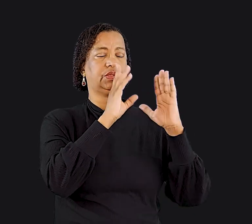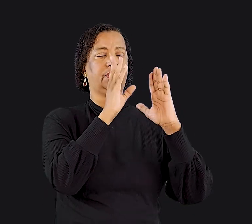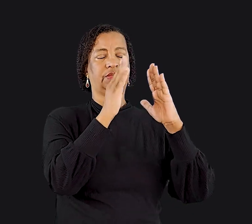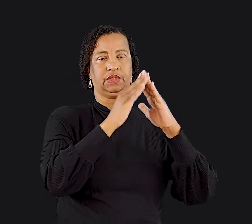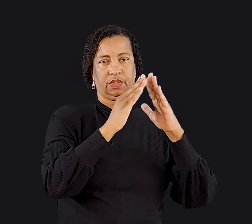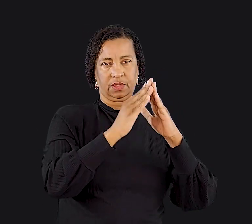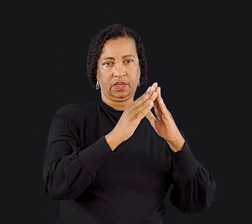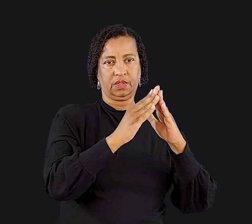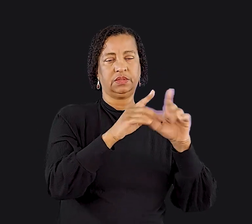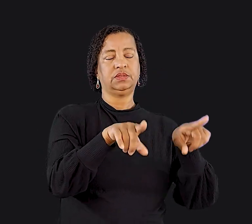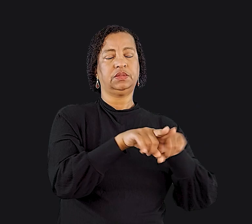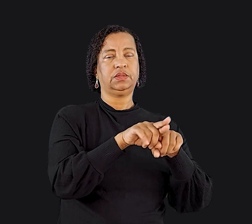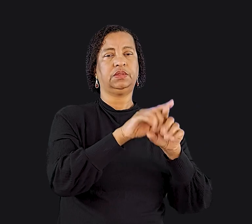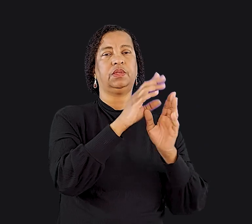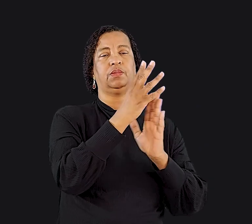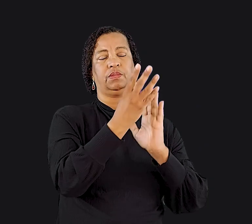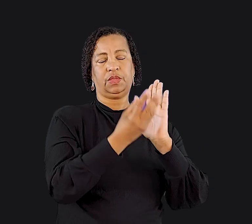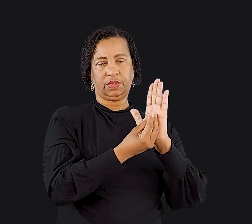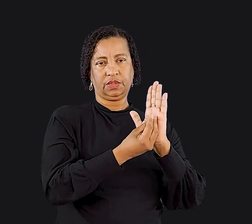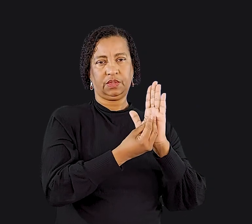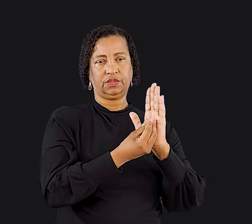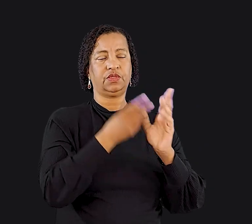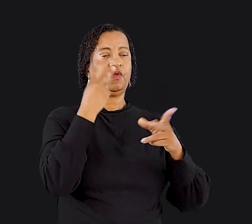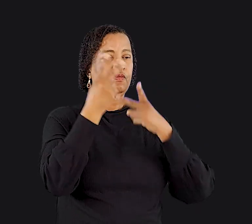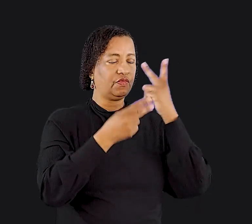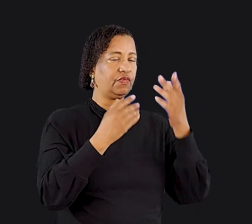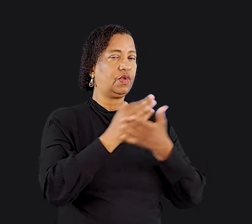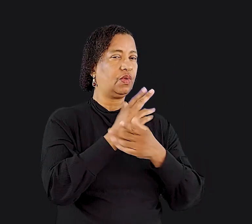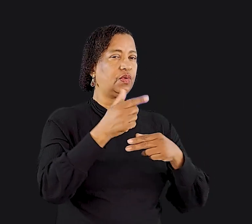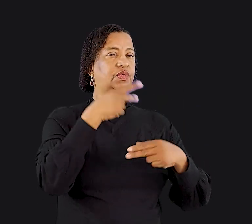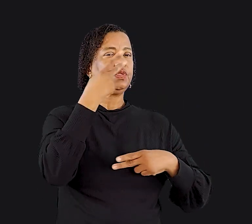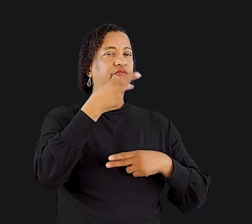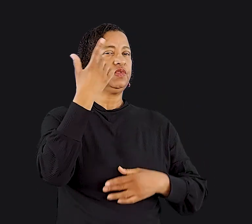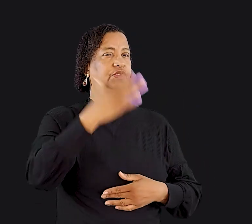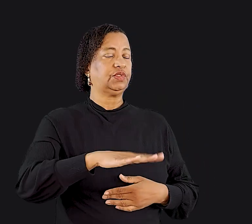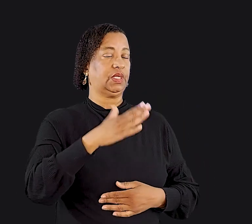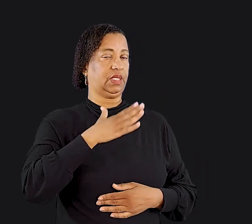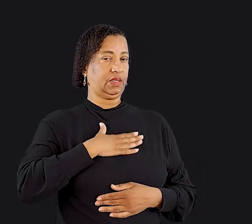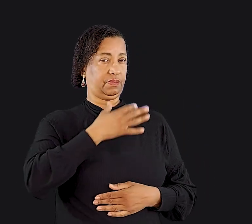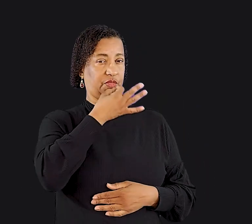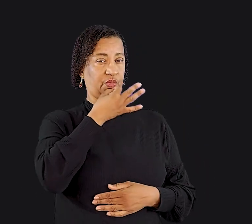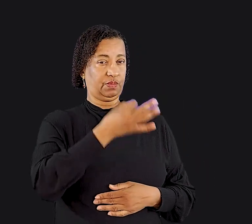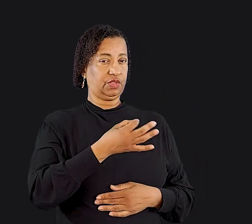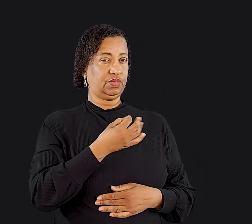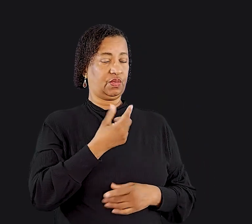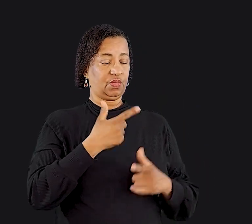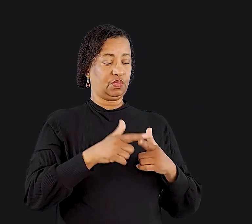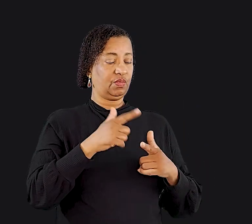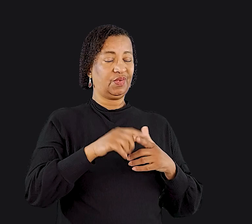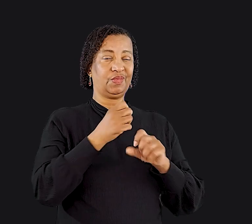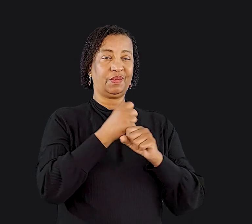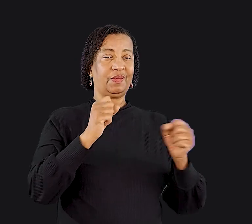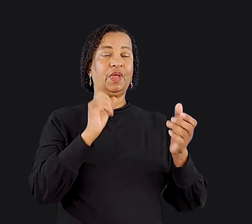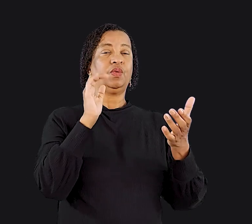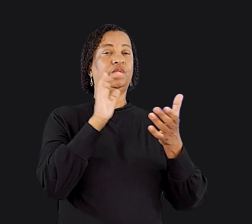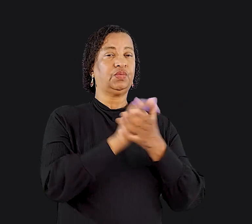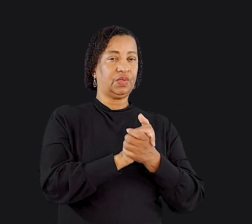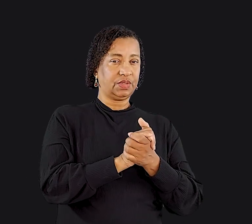lar e pela igreja. Vou repetir algo que já disse. Na minha opinião, o maior problema dos casamentos